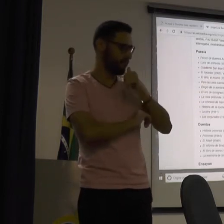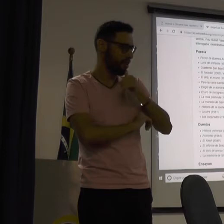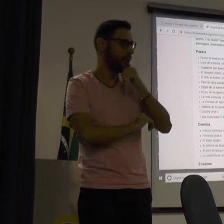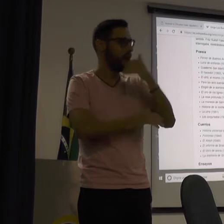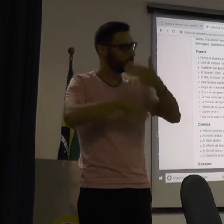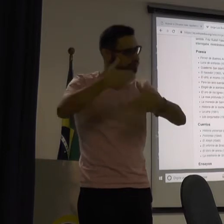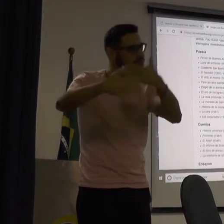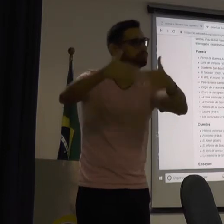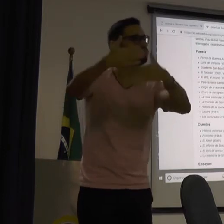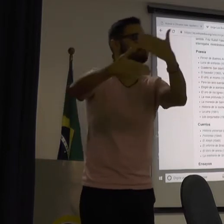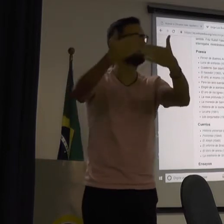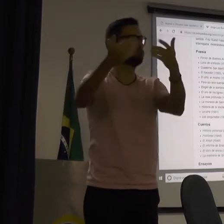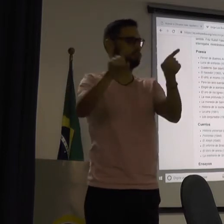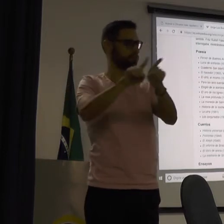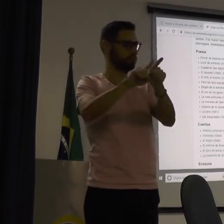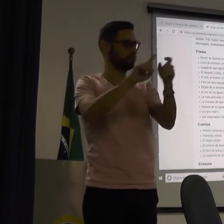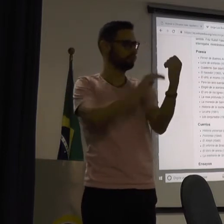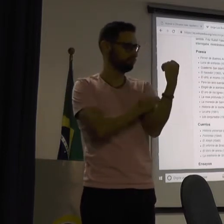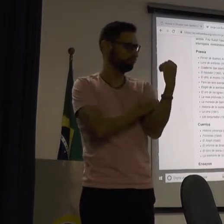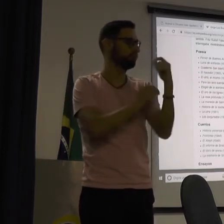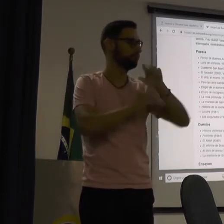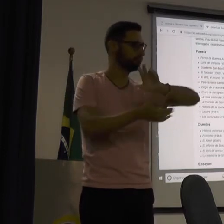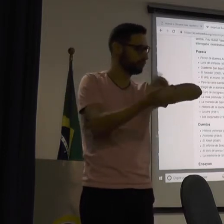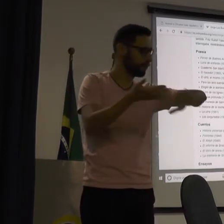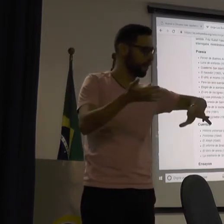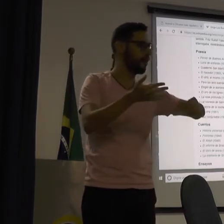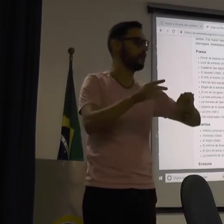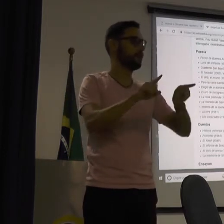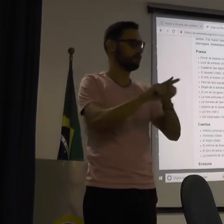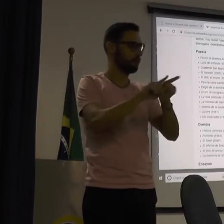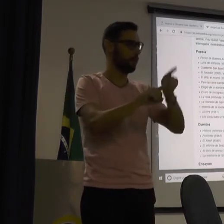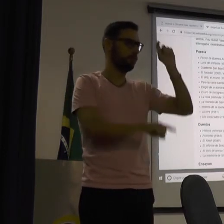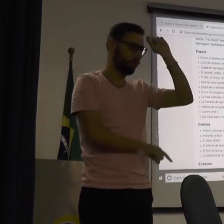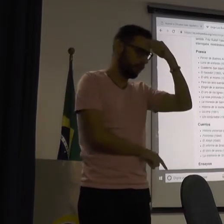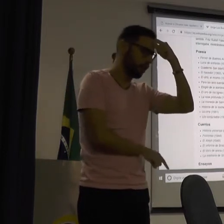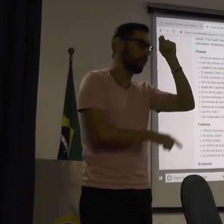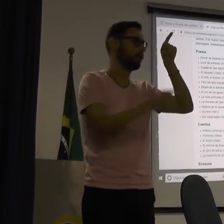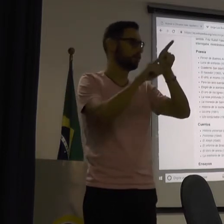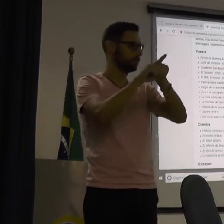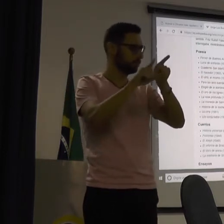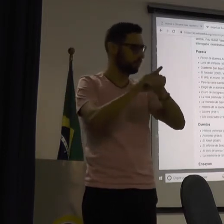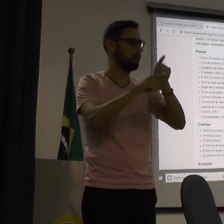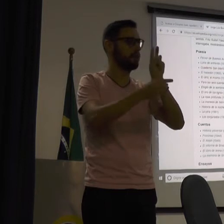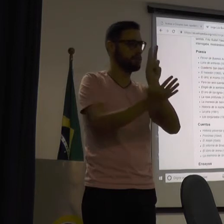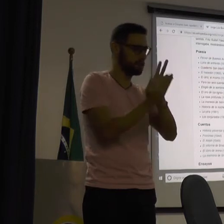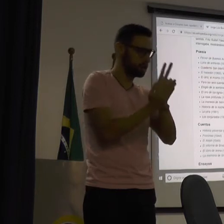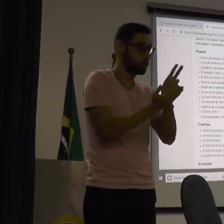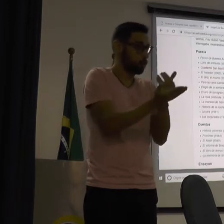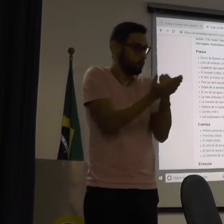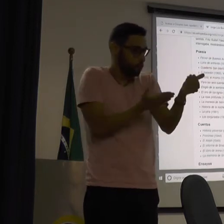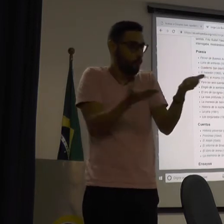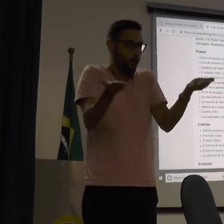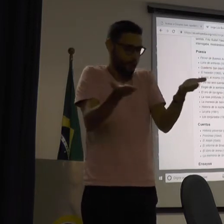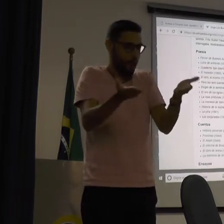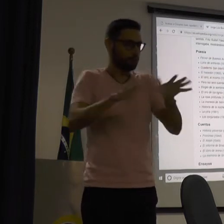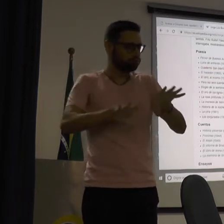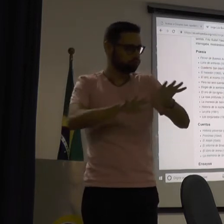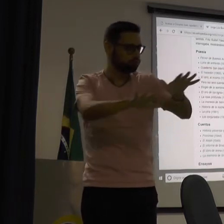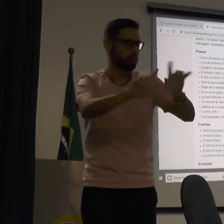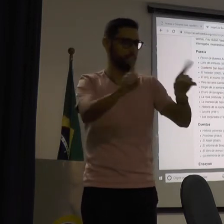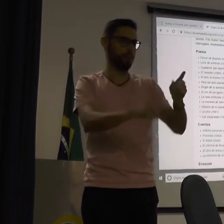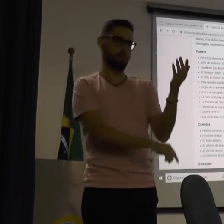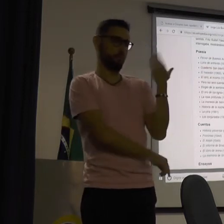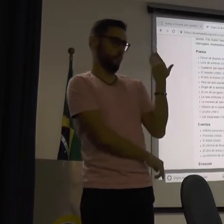na sociedade com o meio ambiente e outras causas, né? A causa negra, a causa dos indígenas, agora não custa muito, porque é uma coisa